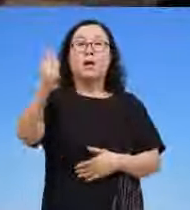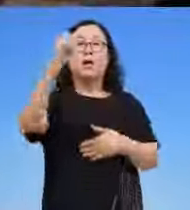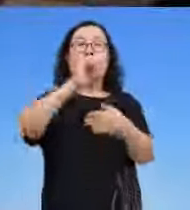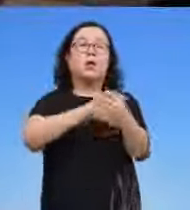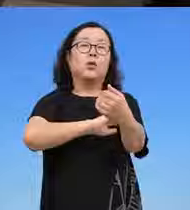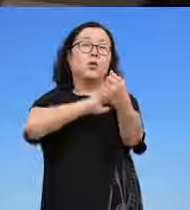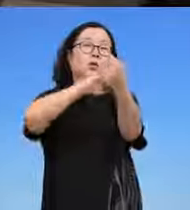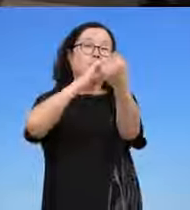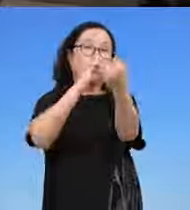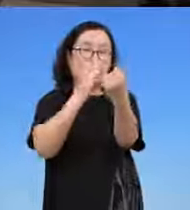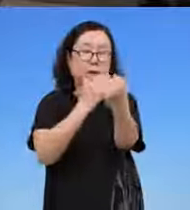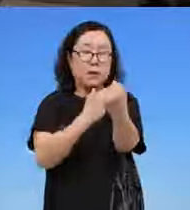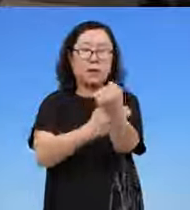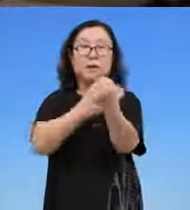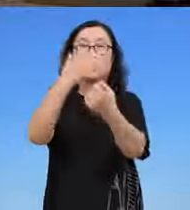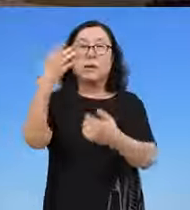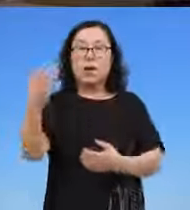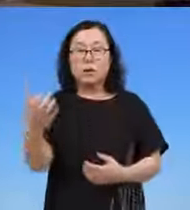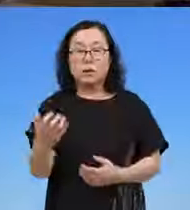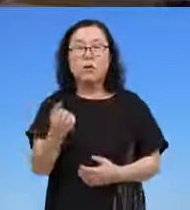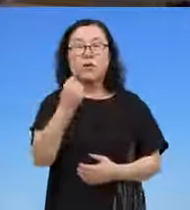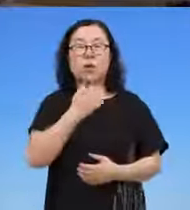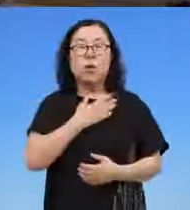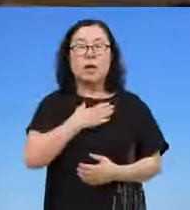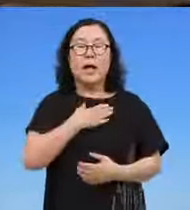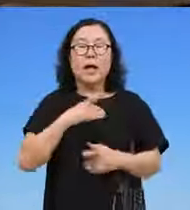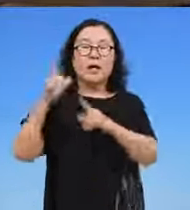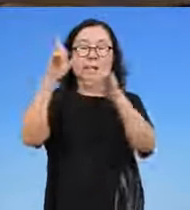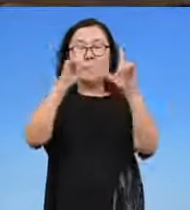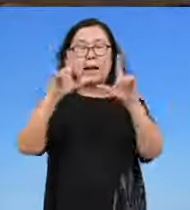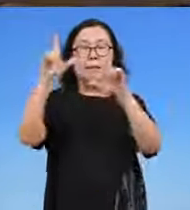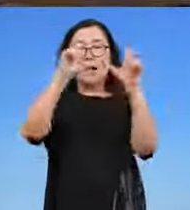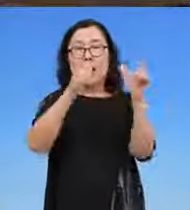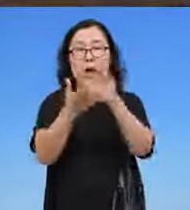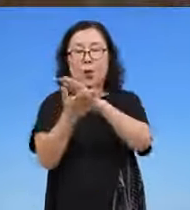주의 능력으로 내 삶 새롭게 되니